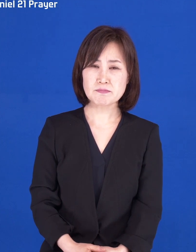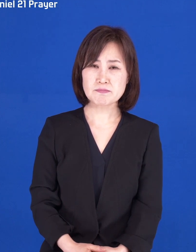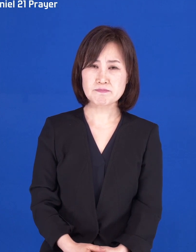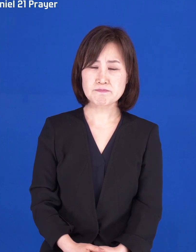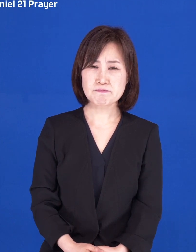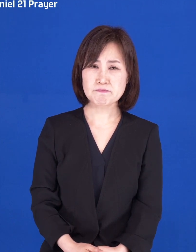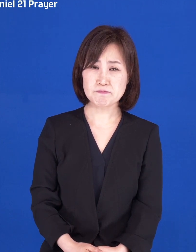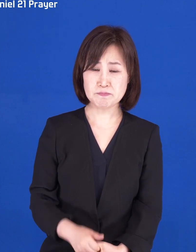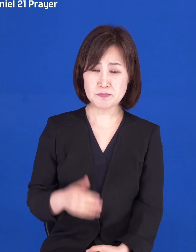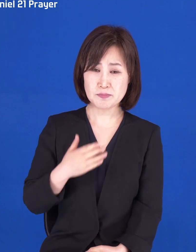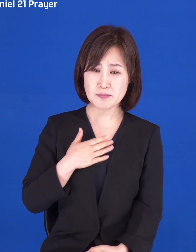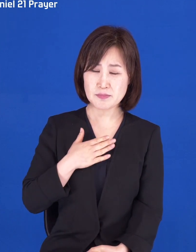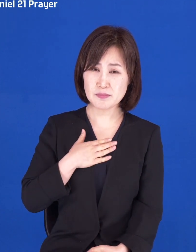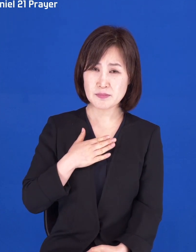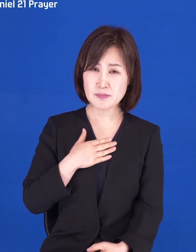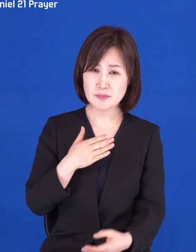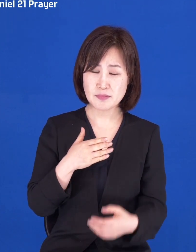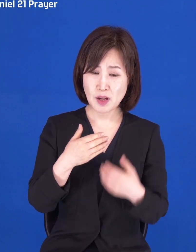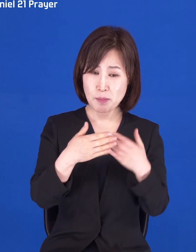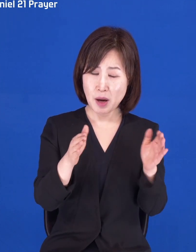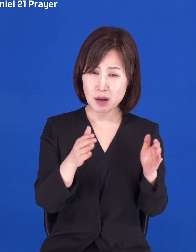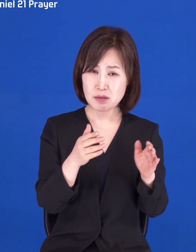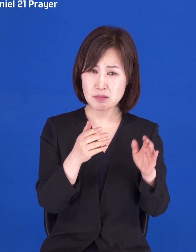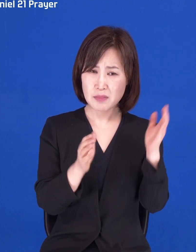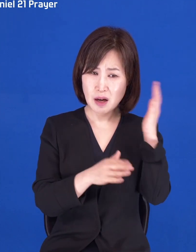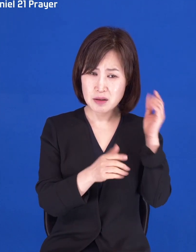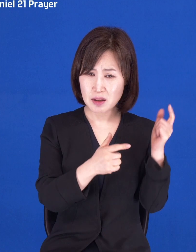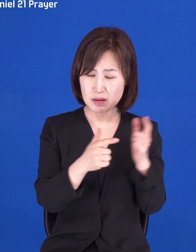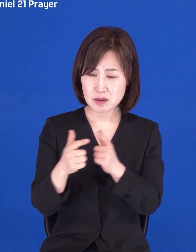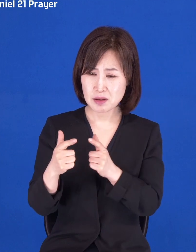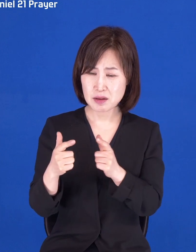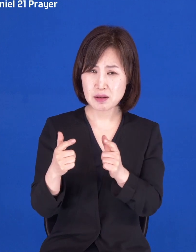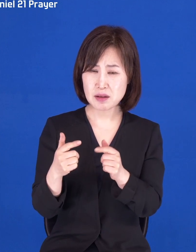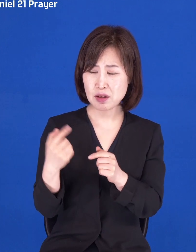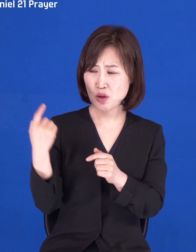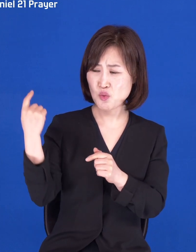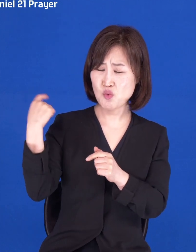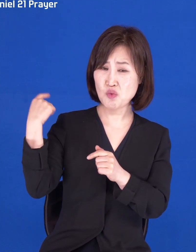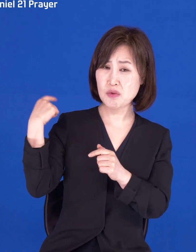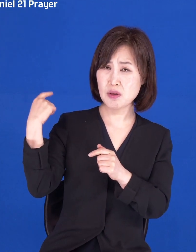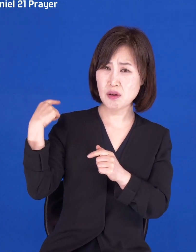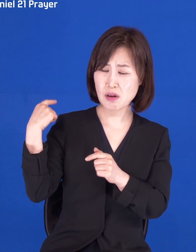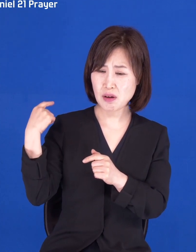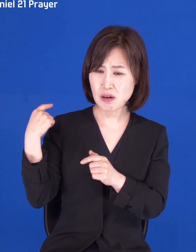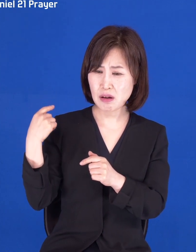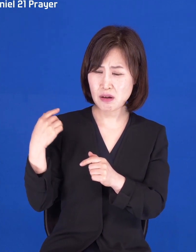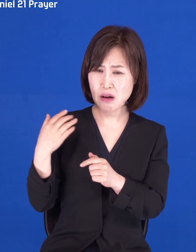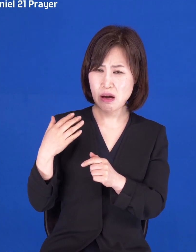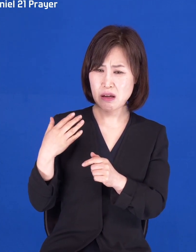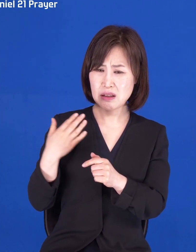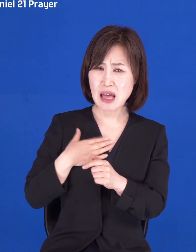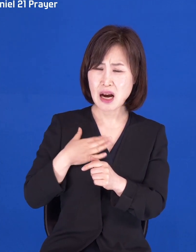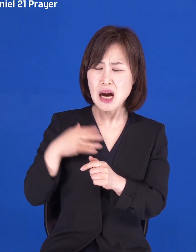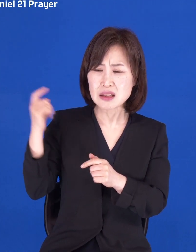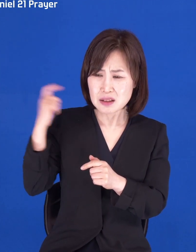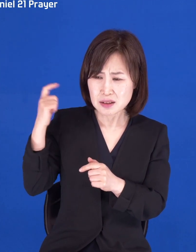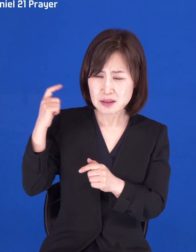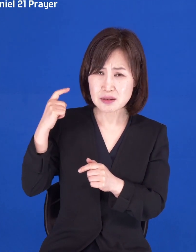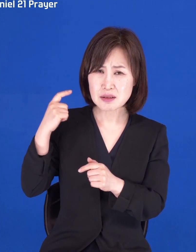그리고 저희 반 친구들은 다 교실 뒤편으로 가서 제가 들을 수 있게